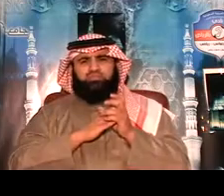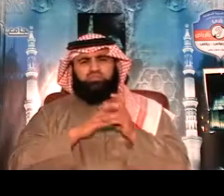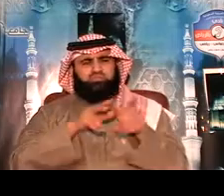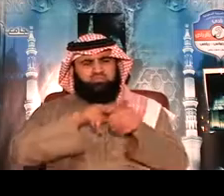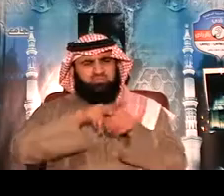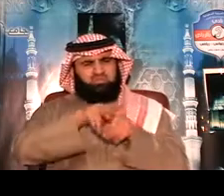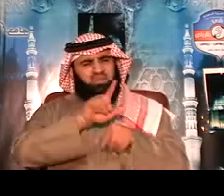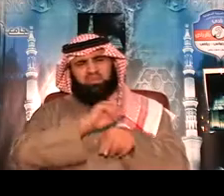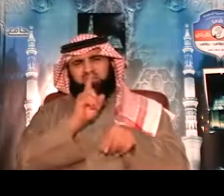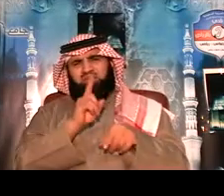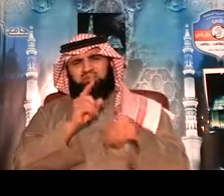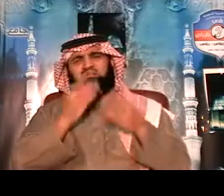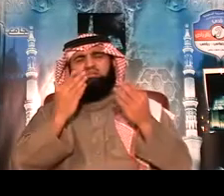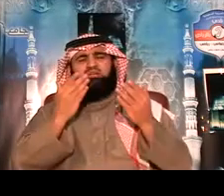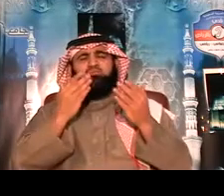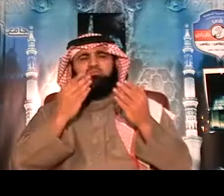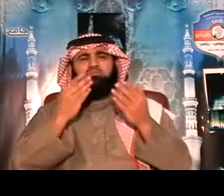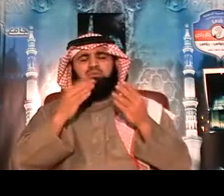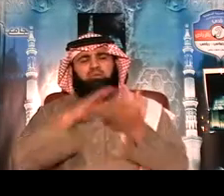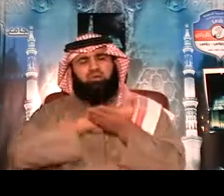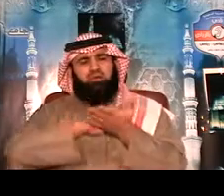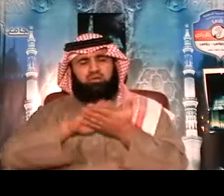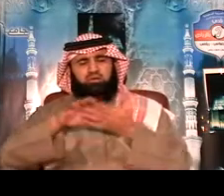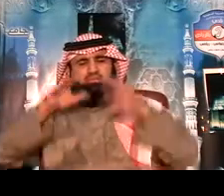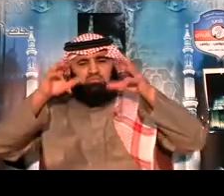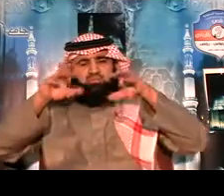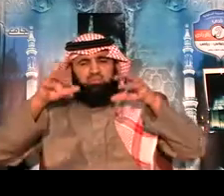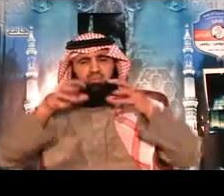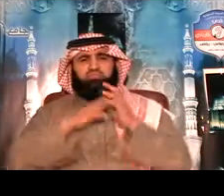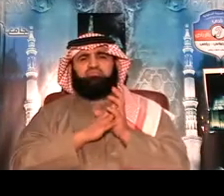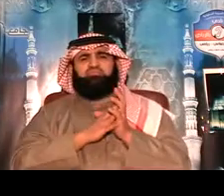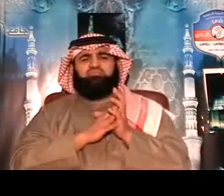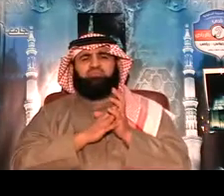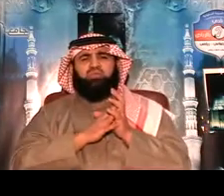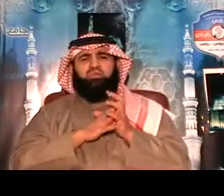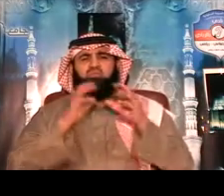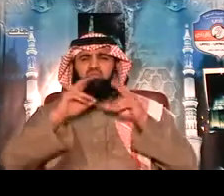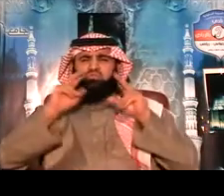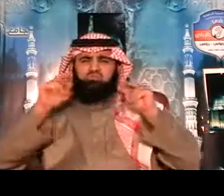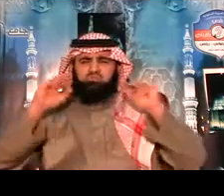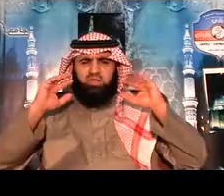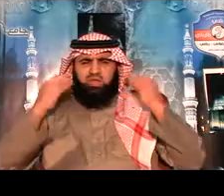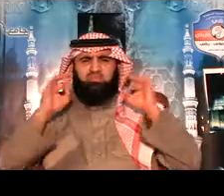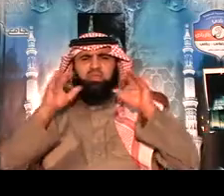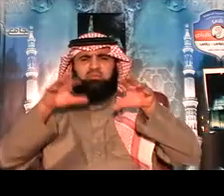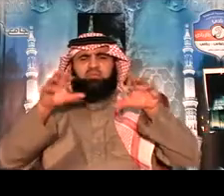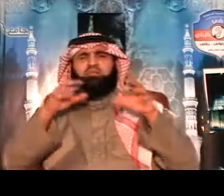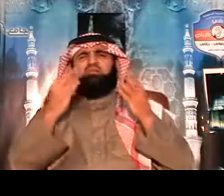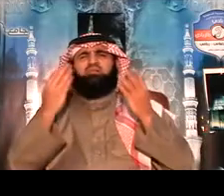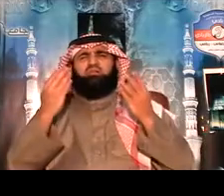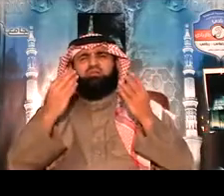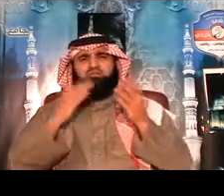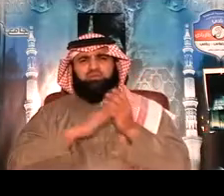ضار، تسقي به البلاد وتجعله اللهم بلاغا للحاضر والباد. اللهم